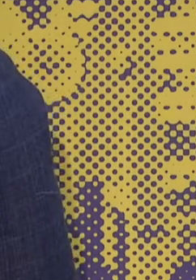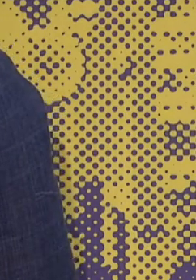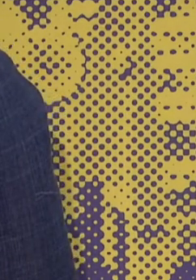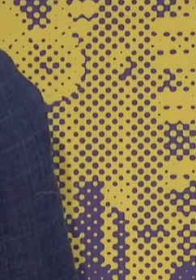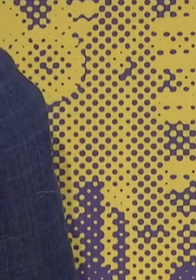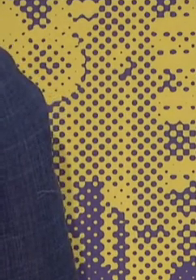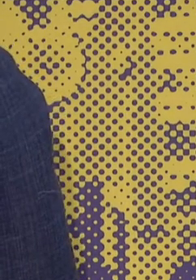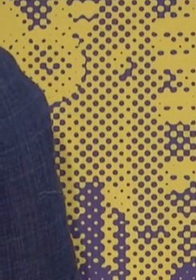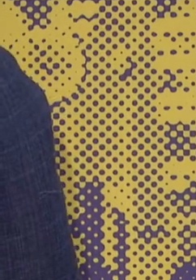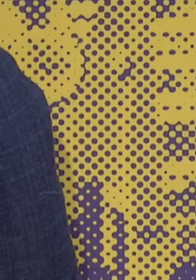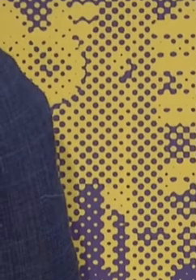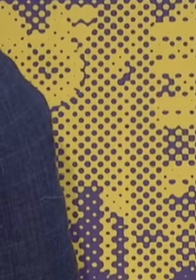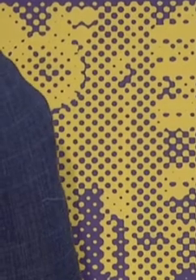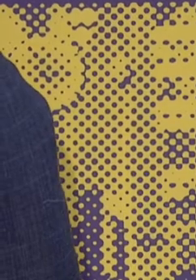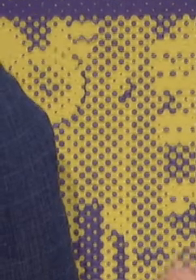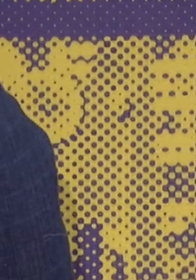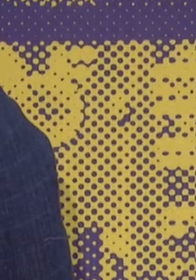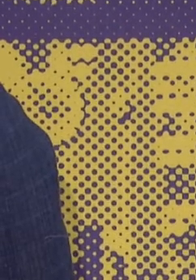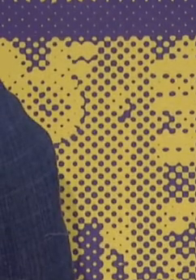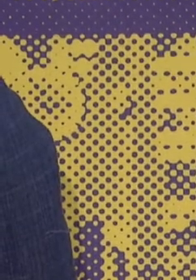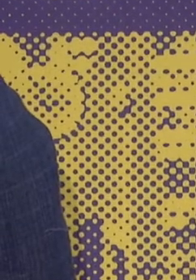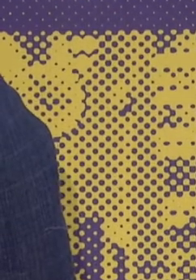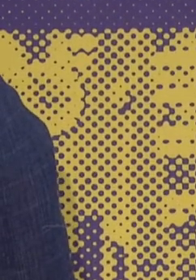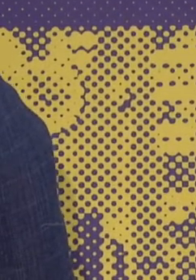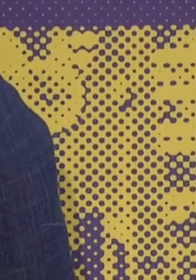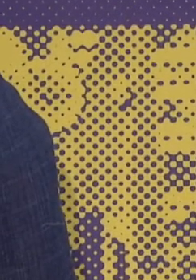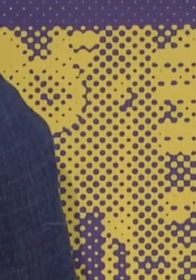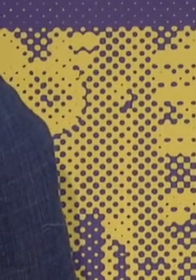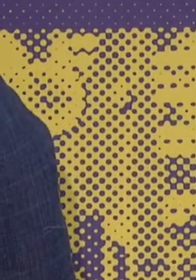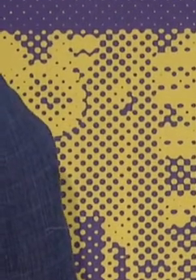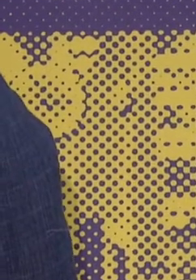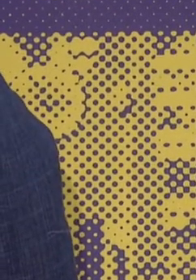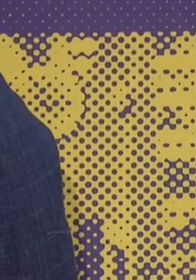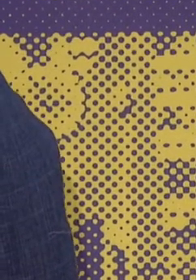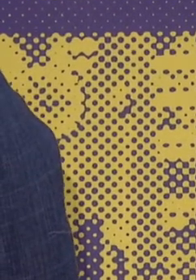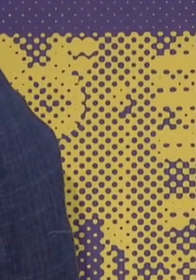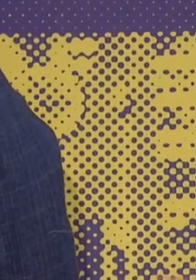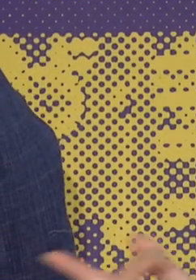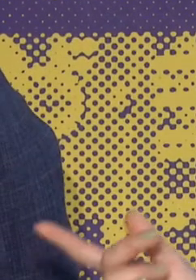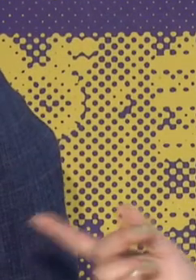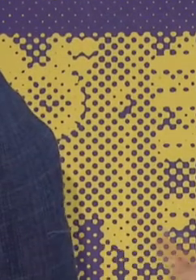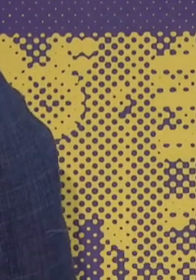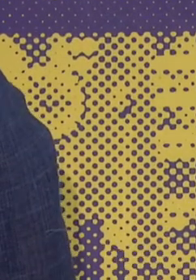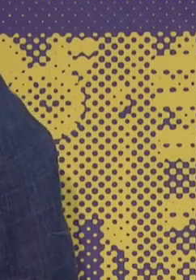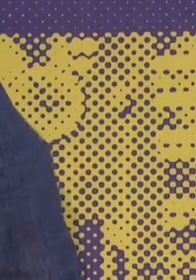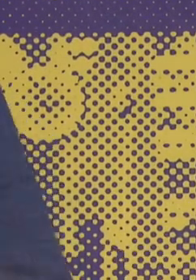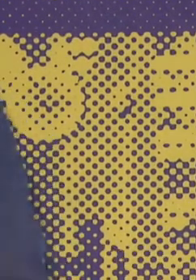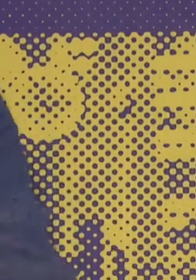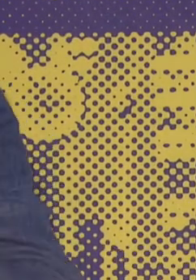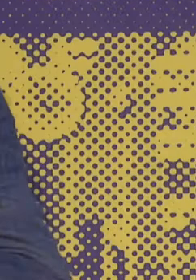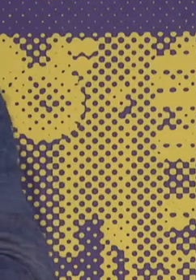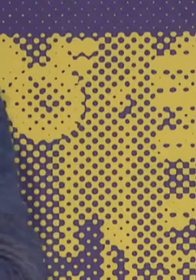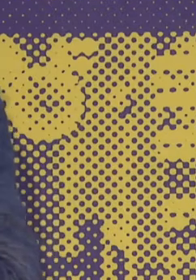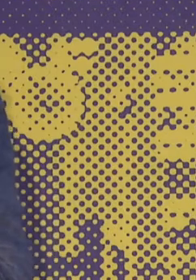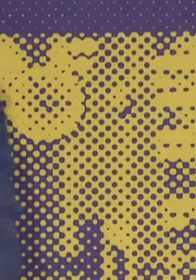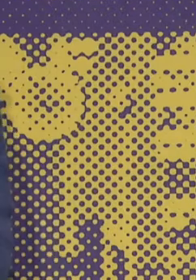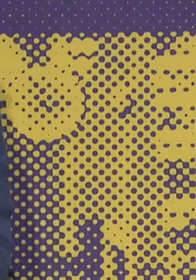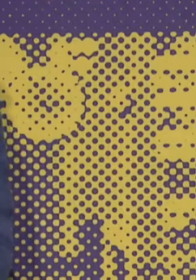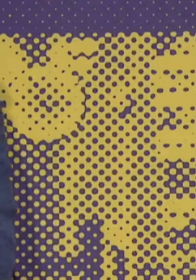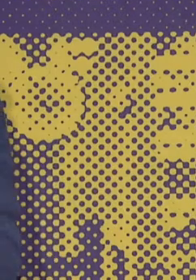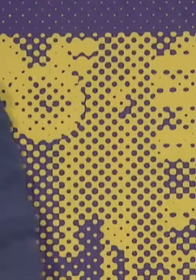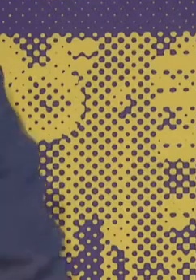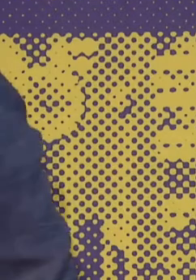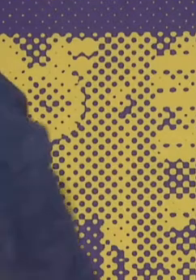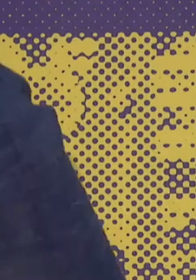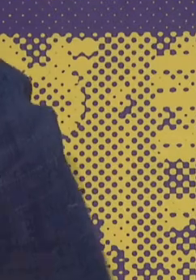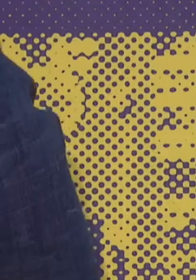vara på alla de förutsättningar vi har. Och det här är ju en del av det. Men jag är lite inne på det här. Alltså, vad gör